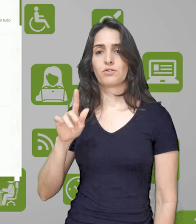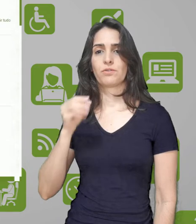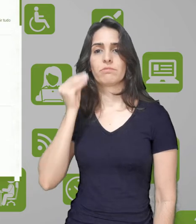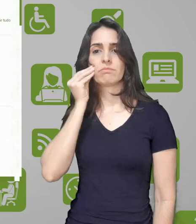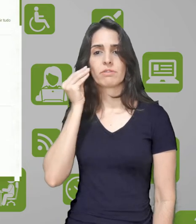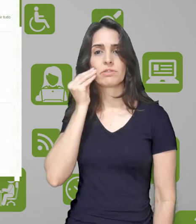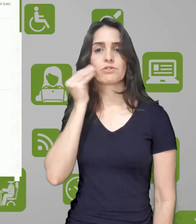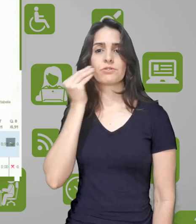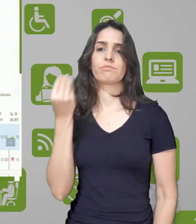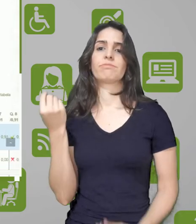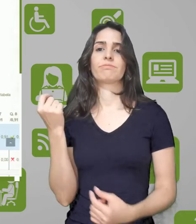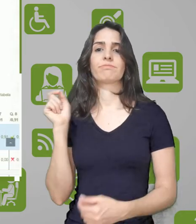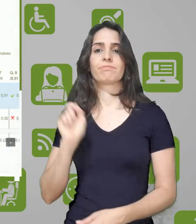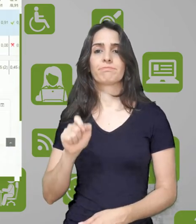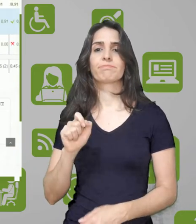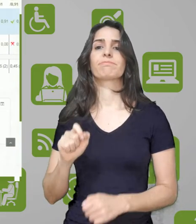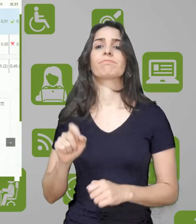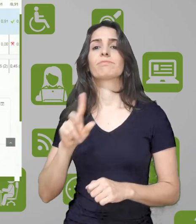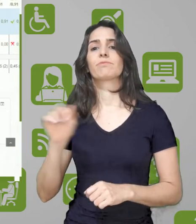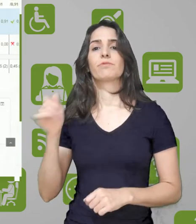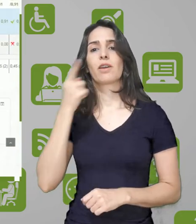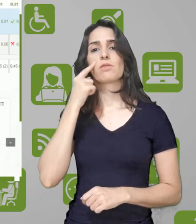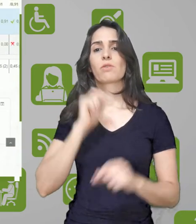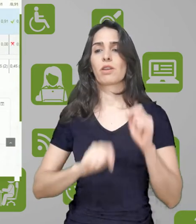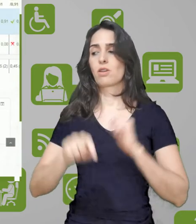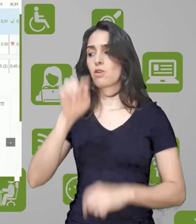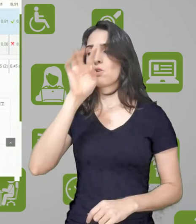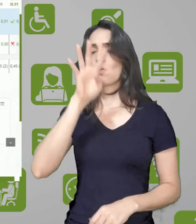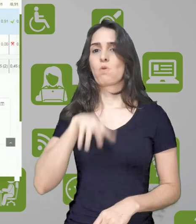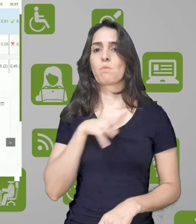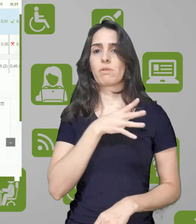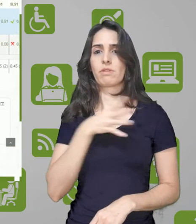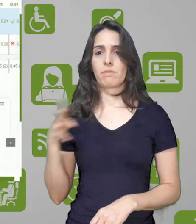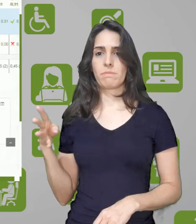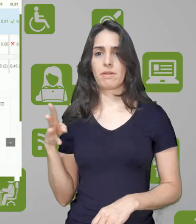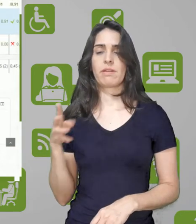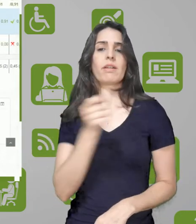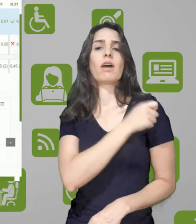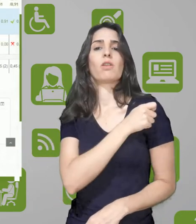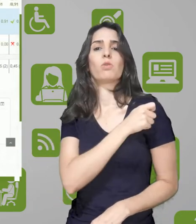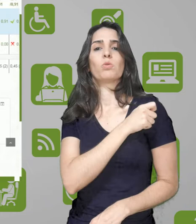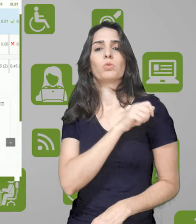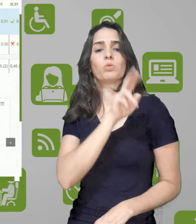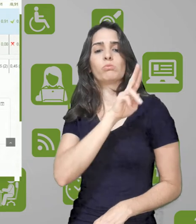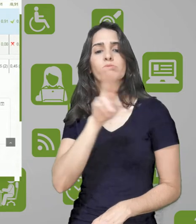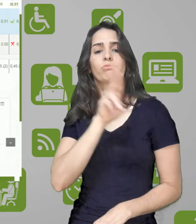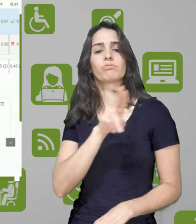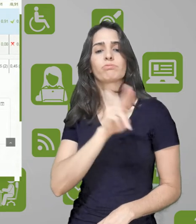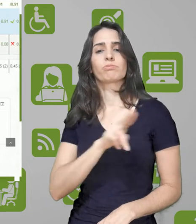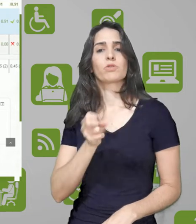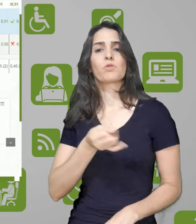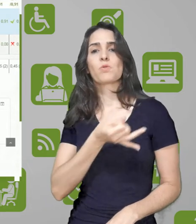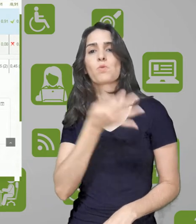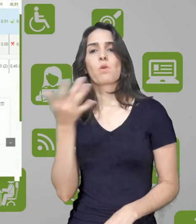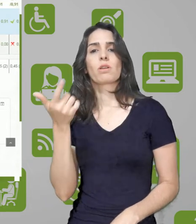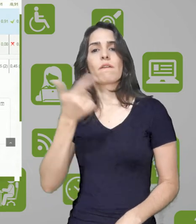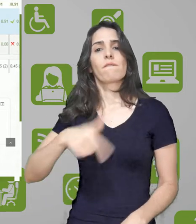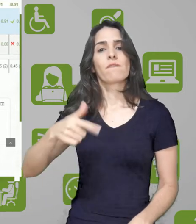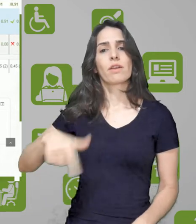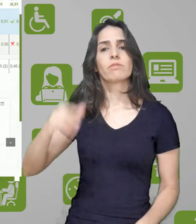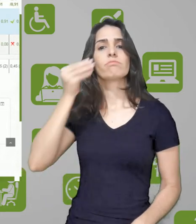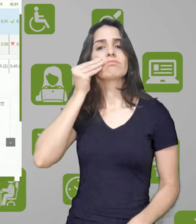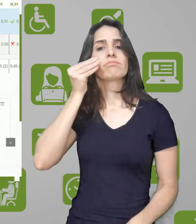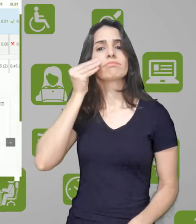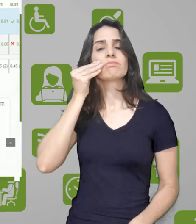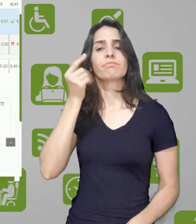o que você vai ver e o quadro com os alunos e as tentativas que foram realizadas tá certo